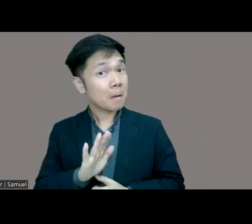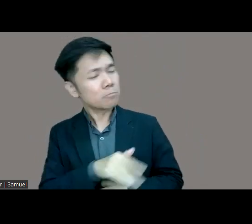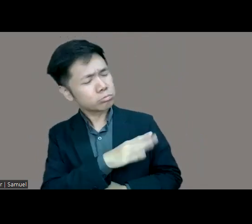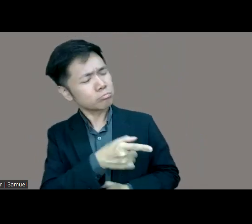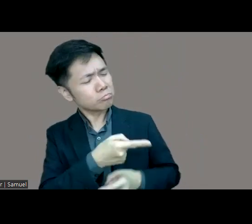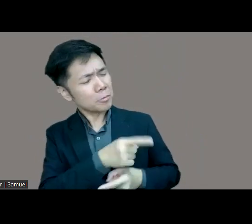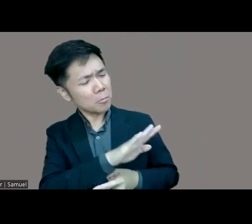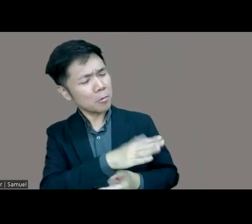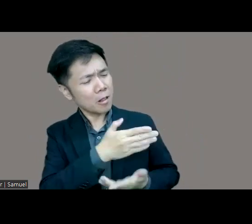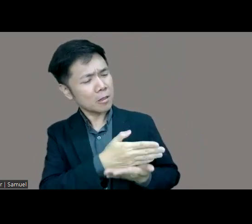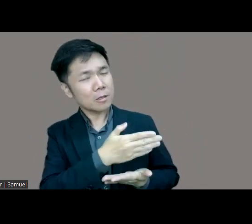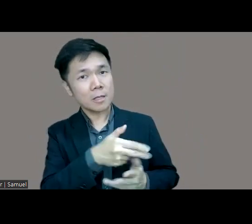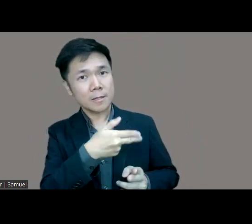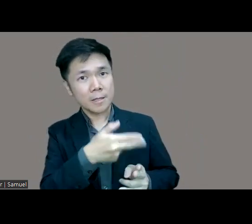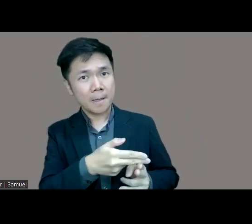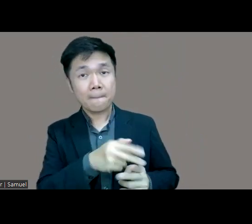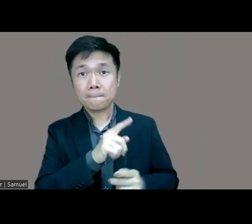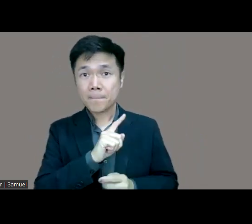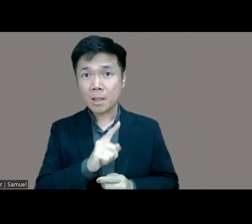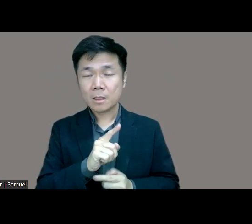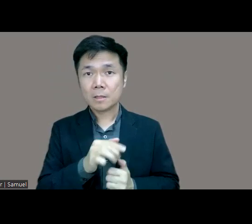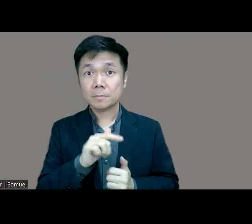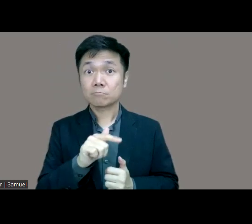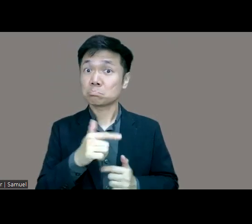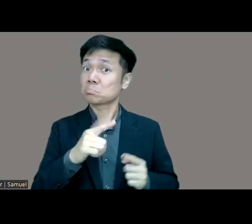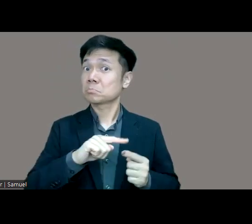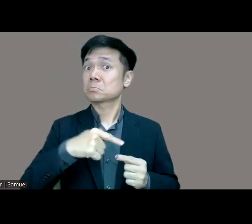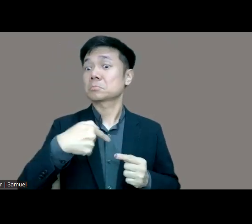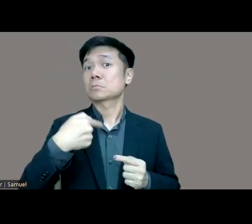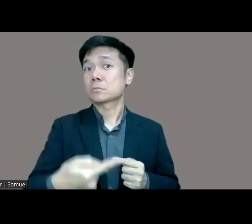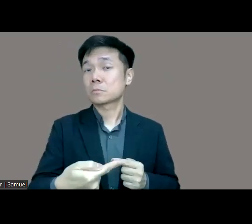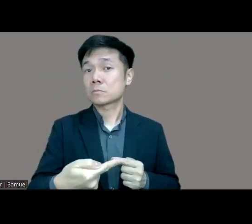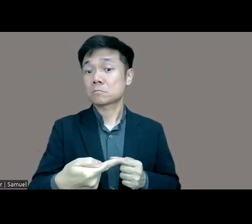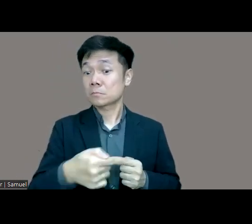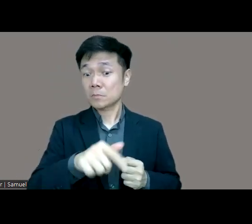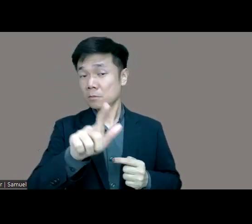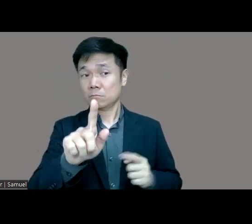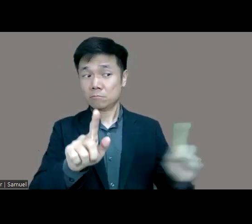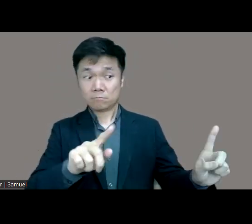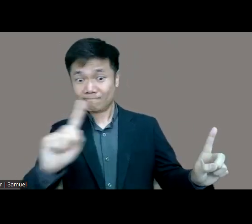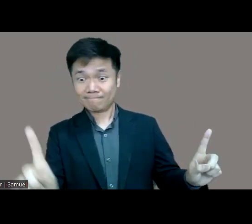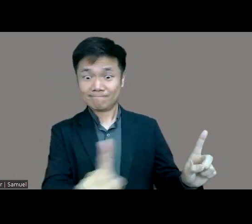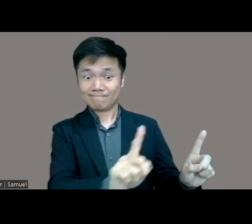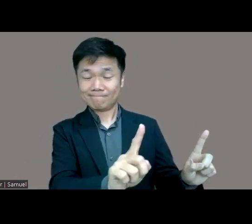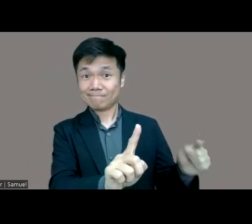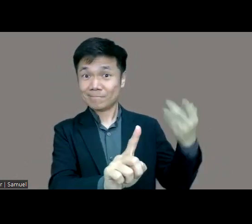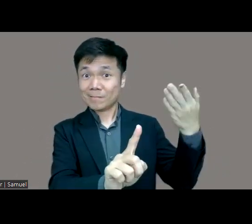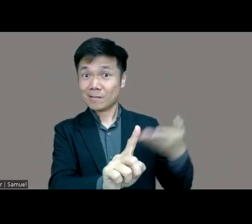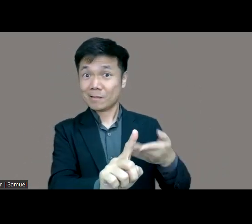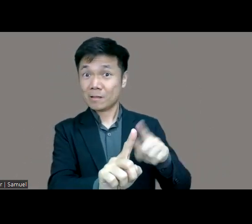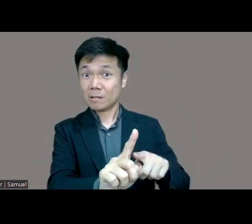Alors, peut-être qu'il a aussi donné son nom original, mais il y a quelqu'un qui peut venir